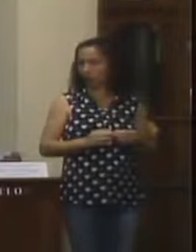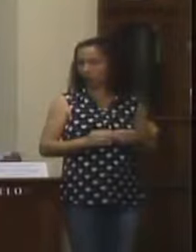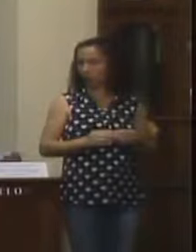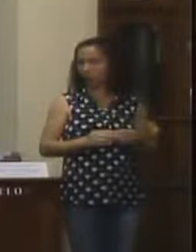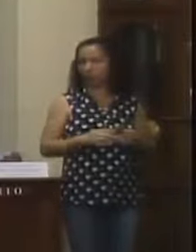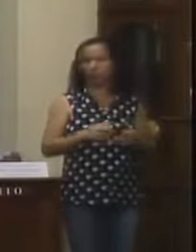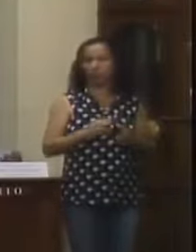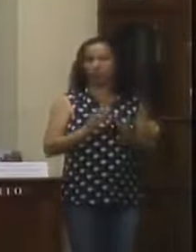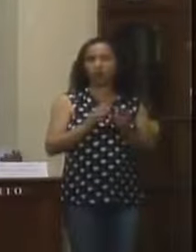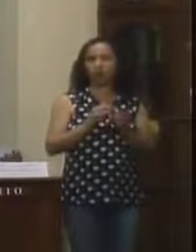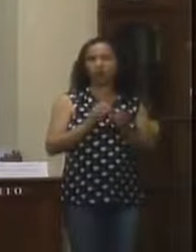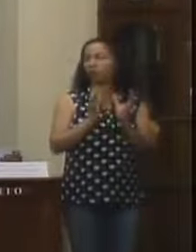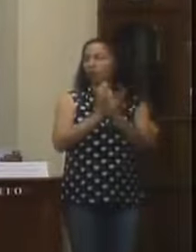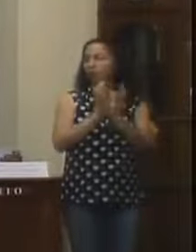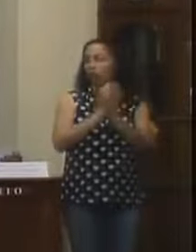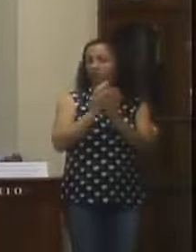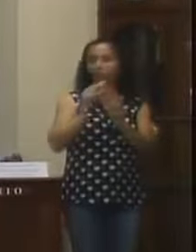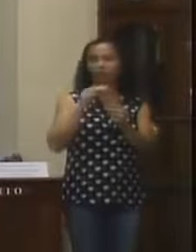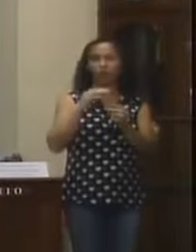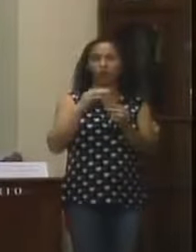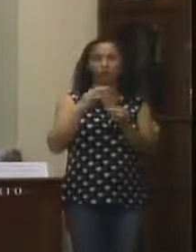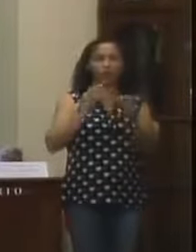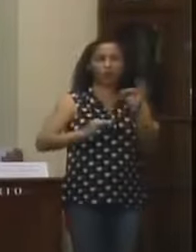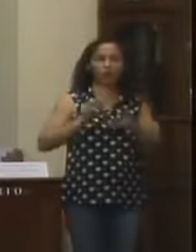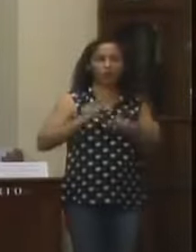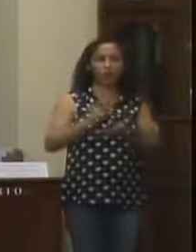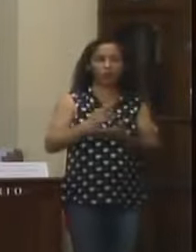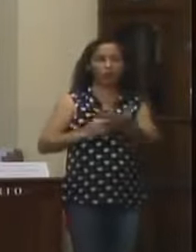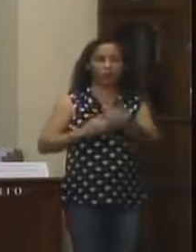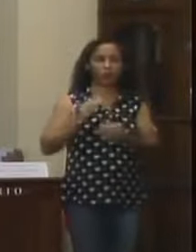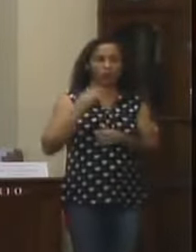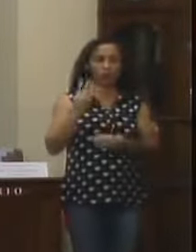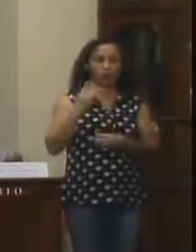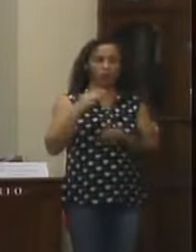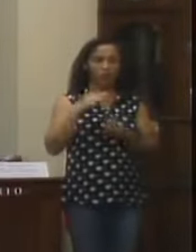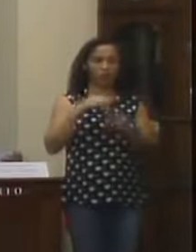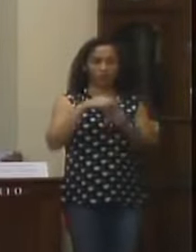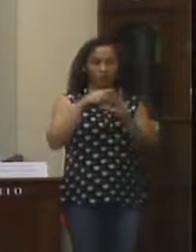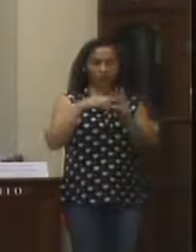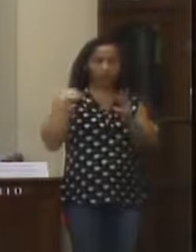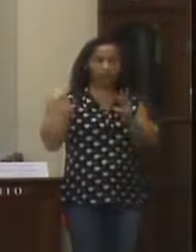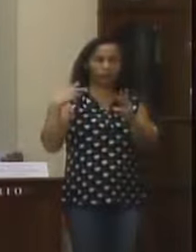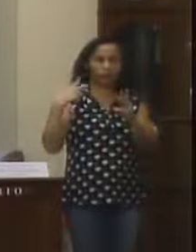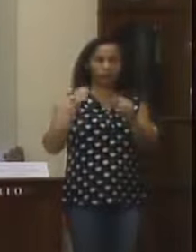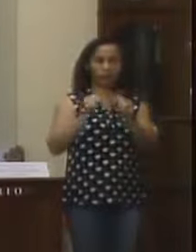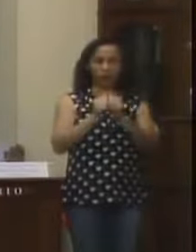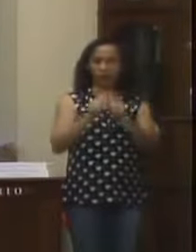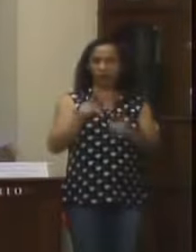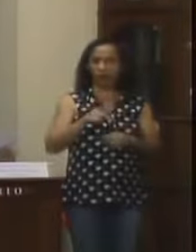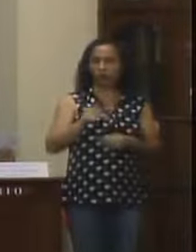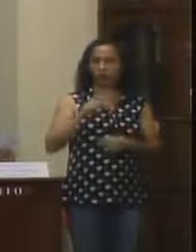Parecer da Comissão de Justiça e Redação ao projeto de lei ordinária número 023 de 2018, vereador professor Rafael.